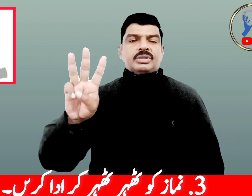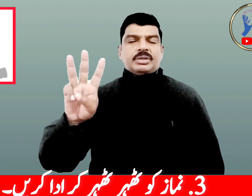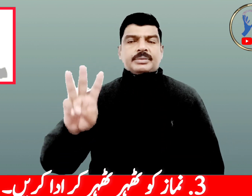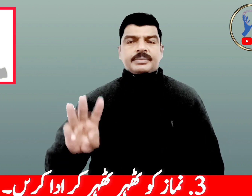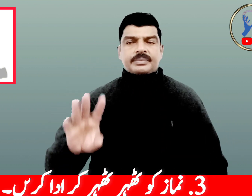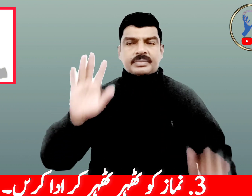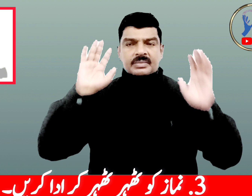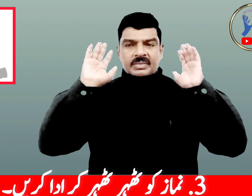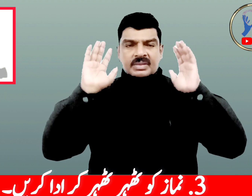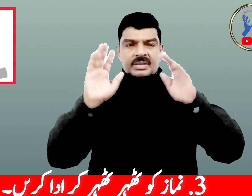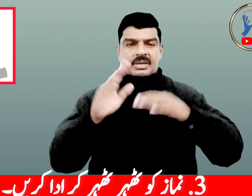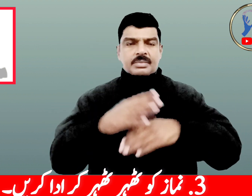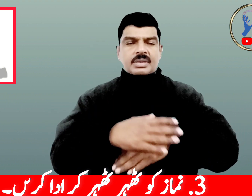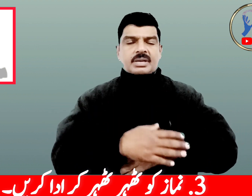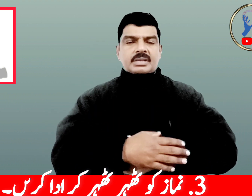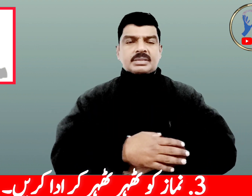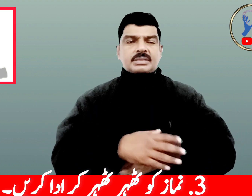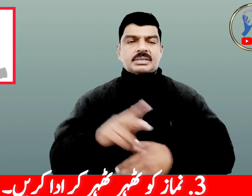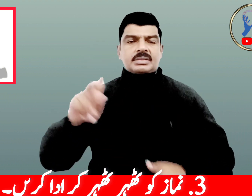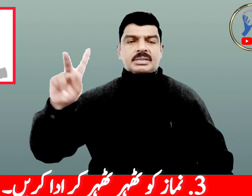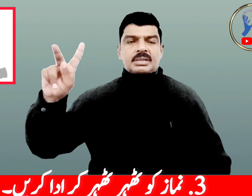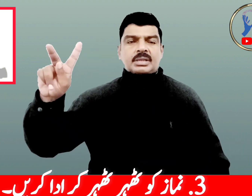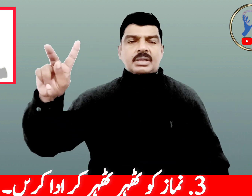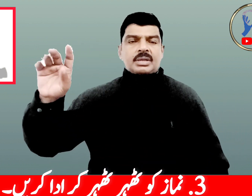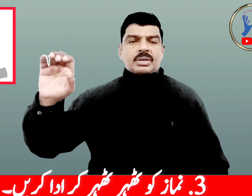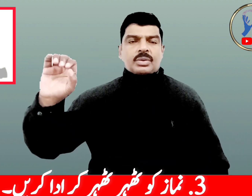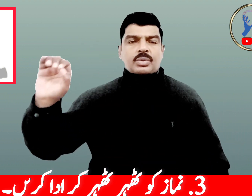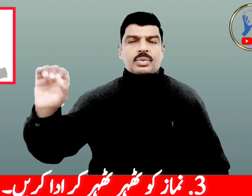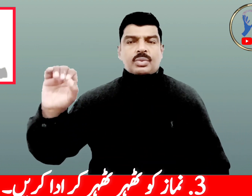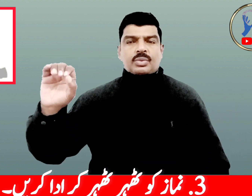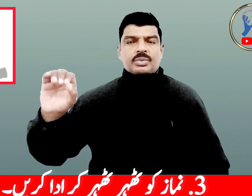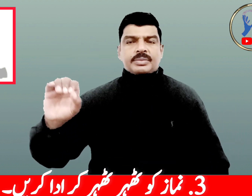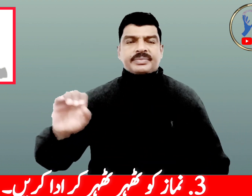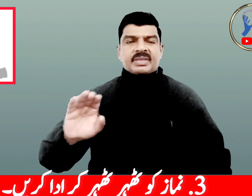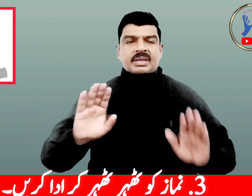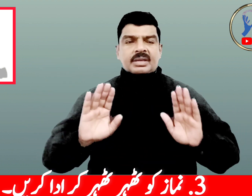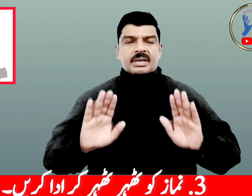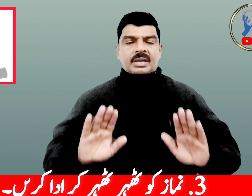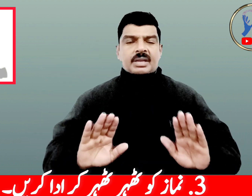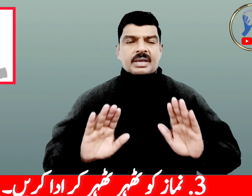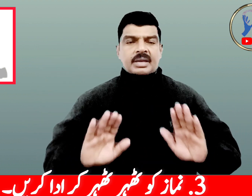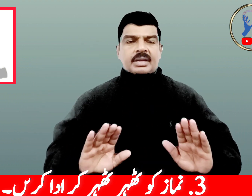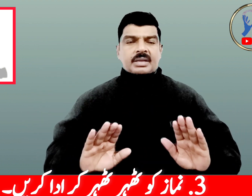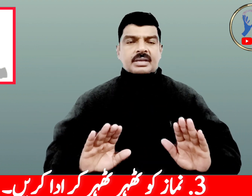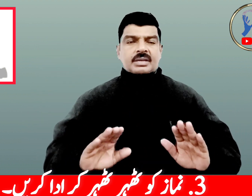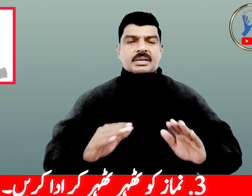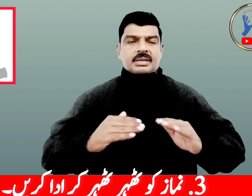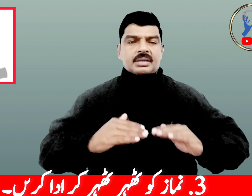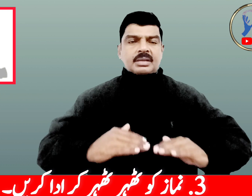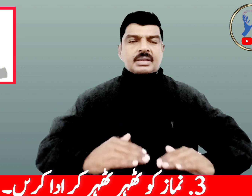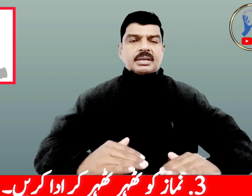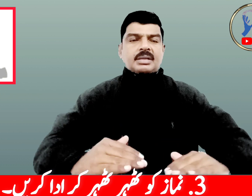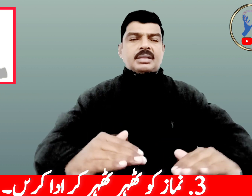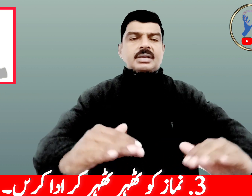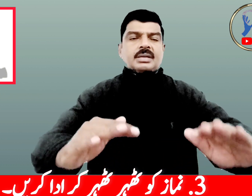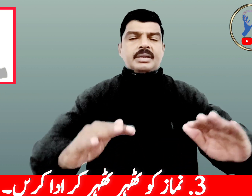3، نماز کو ٹھہر ٹھہر کر ادا کریں۔